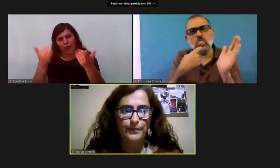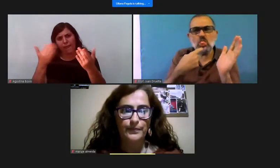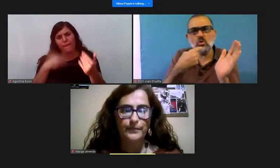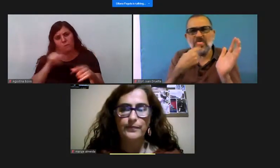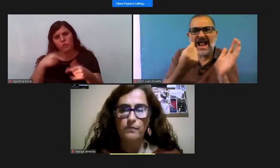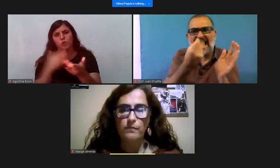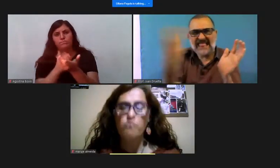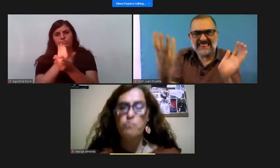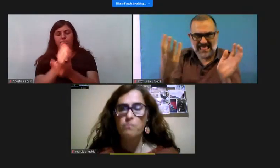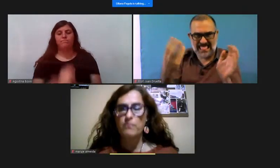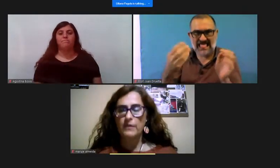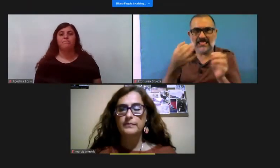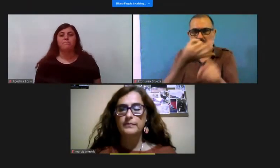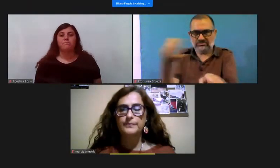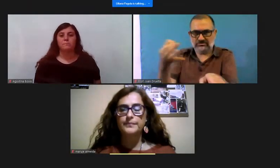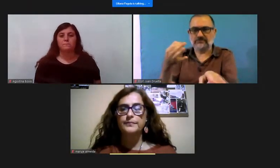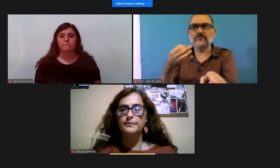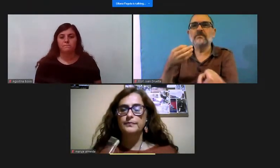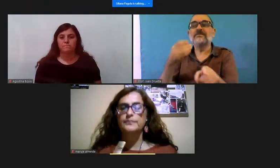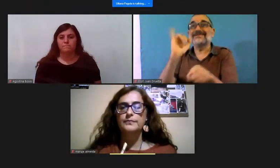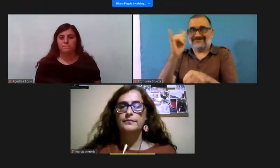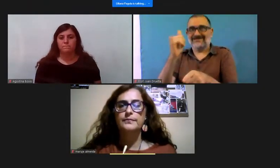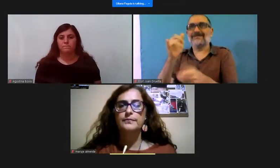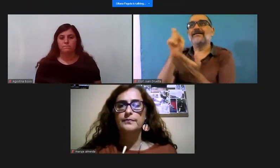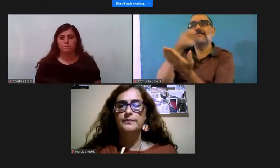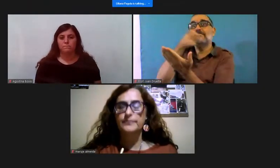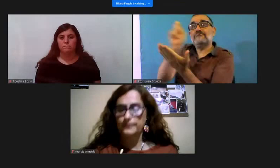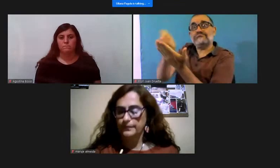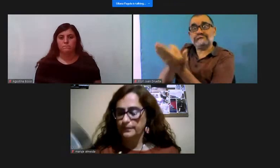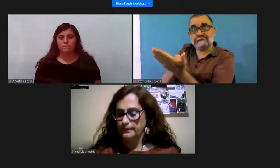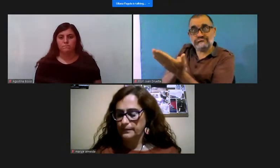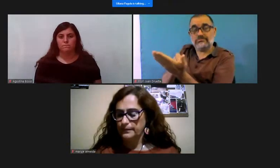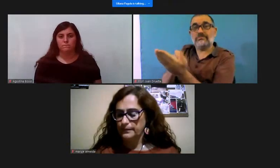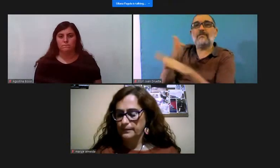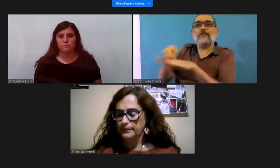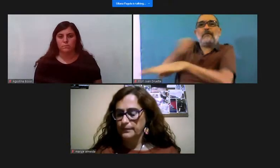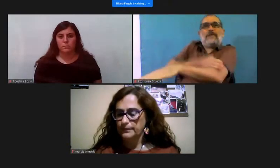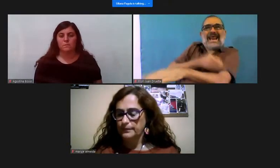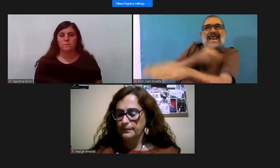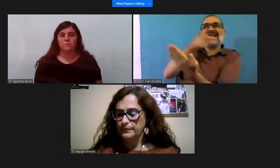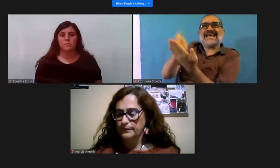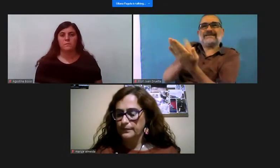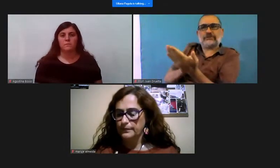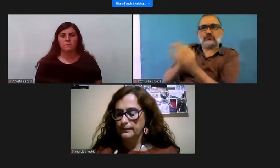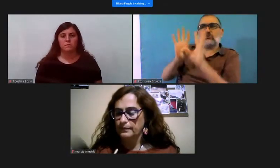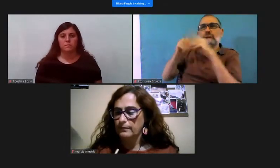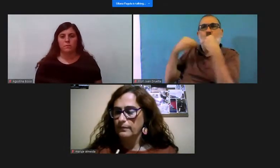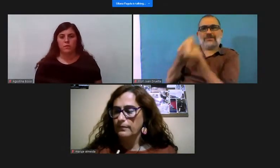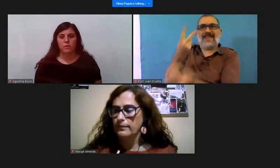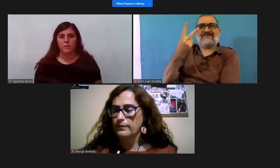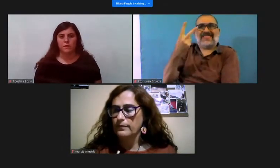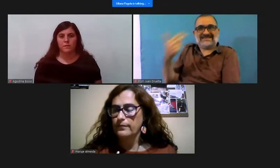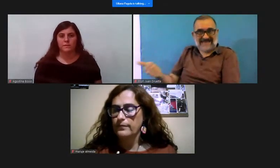Para cerrar esto que hacíamos referencia al artículo 7, ¿no? Tenía duda con la cantidad. Bueno, por ejemplo, se